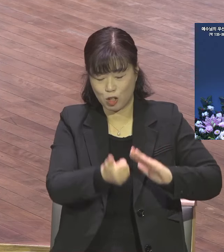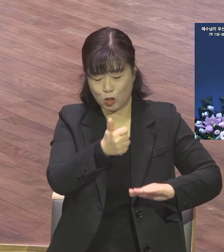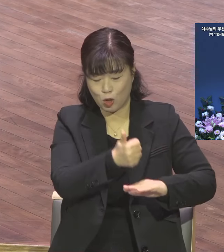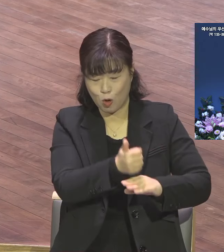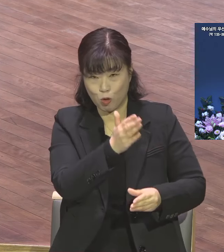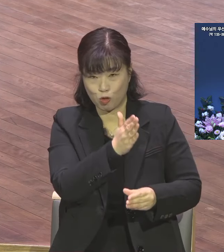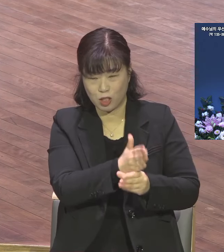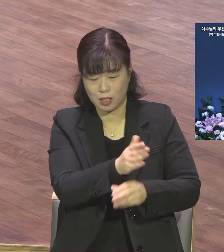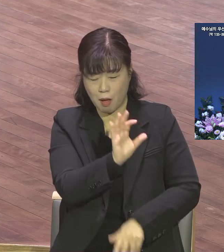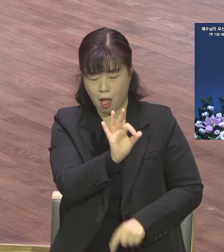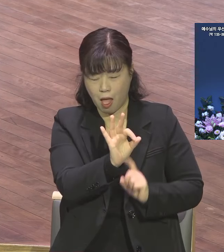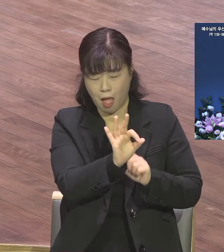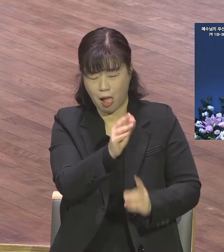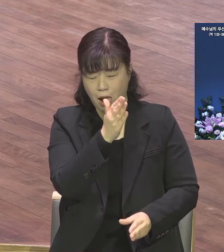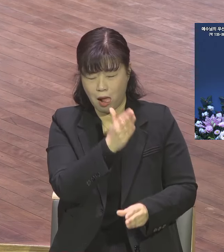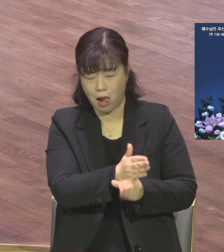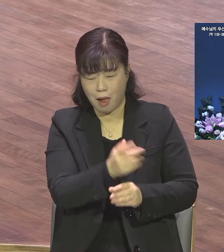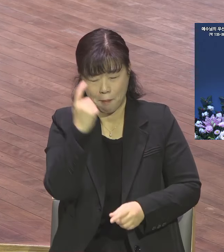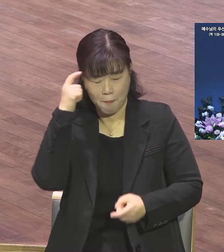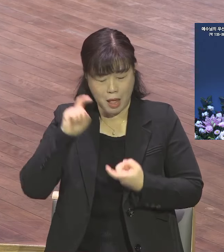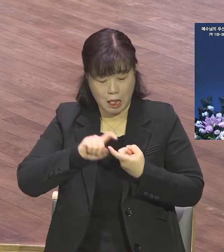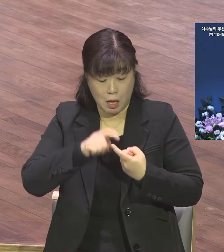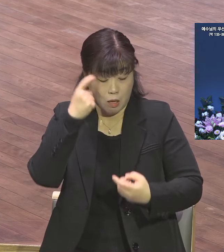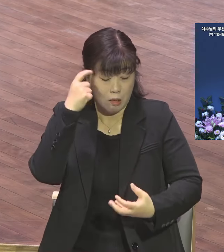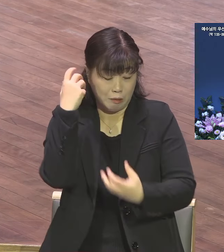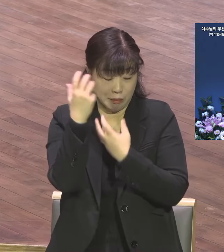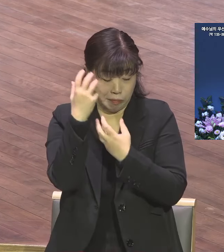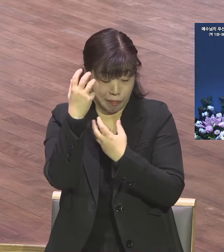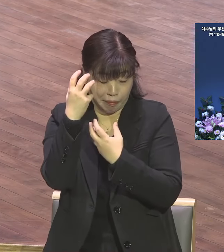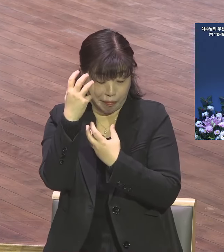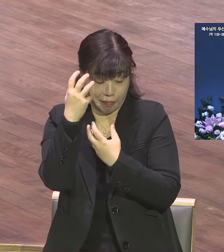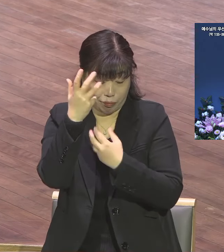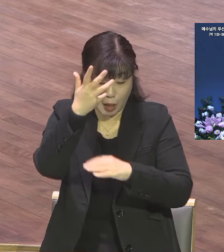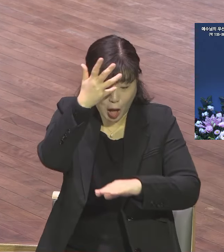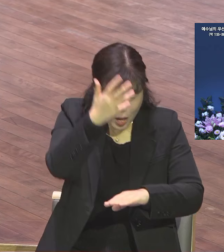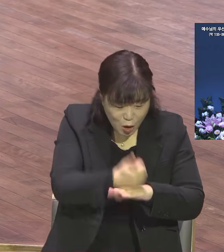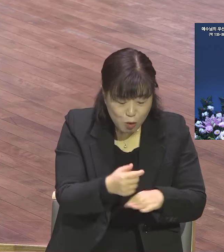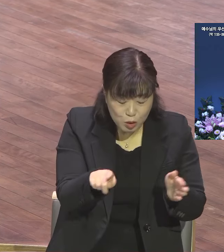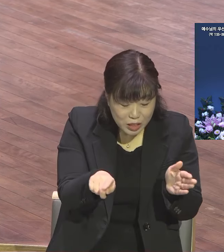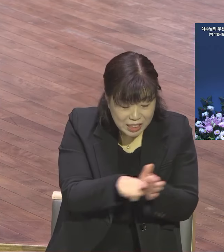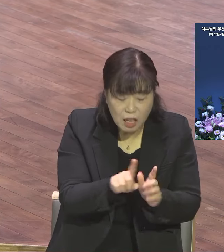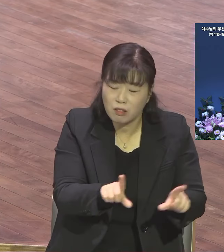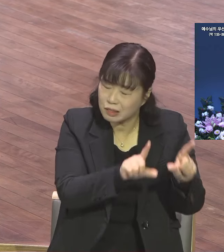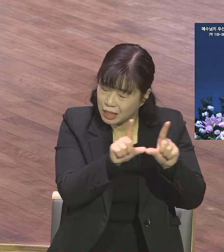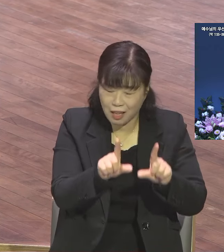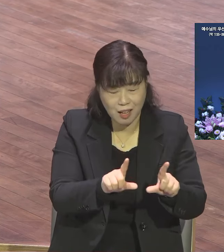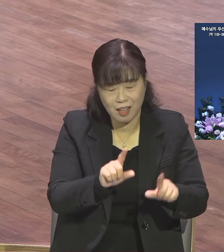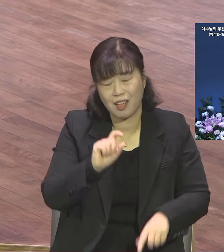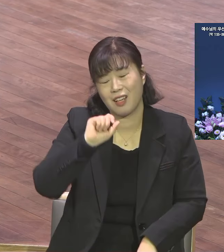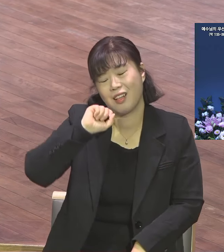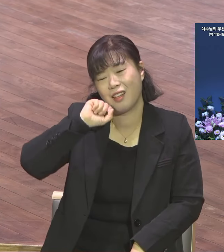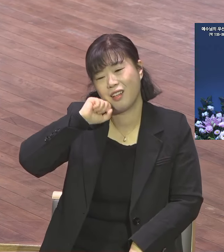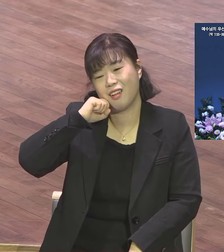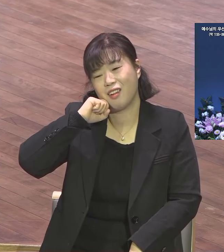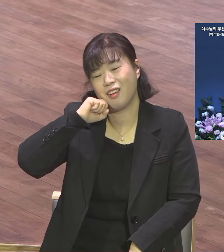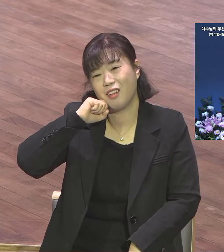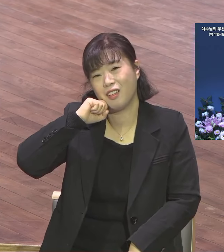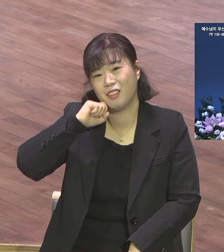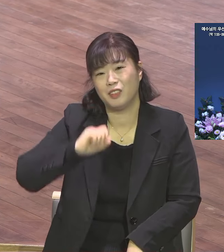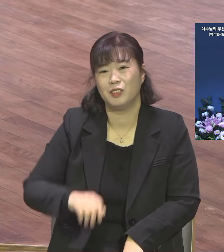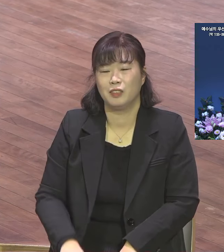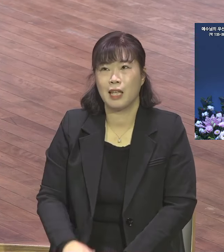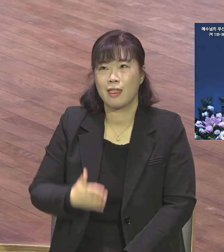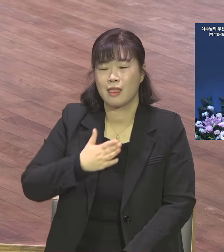언제나 물질 중심, 이거 가지고 시험 들고 이것 때문에 낙심하고 이거 가지고 물질 중심 교회 안에서